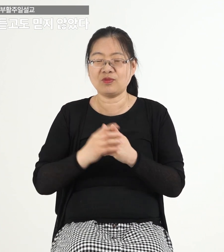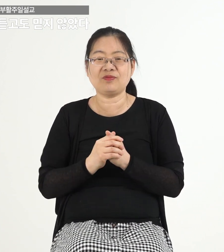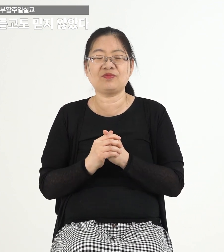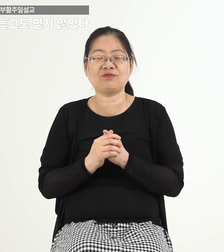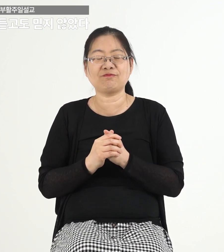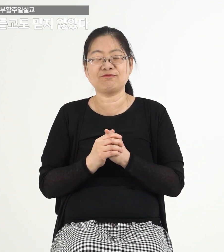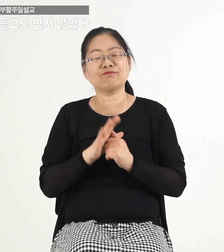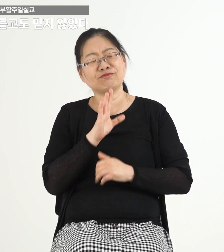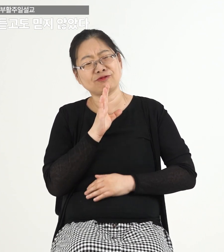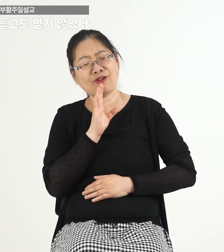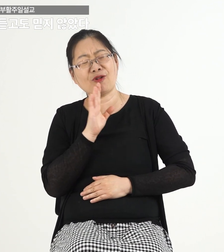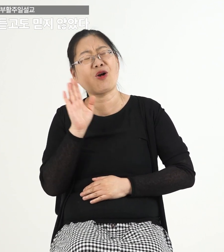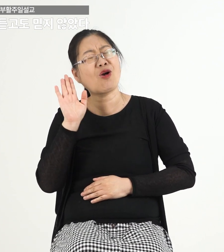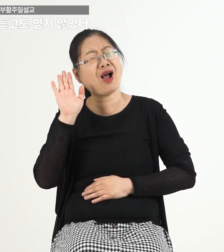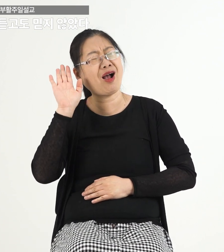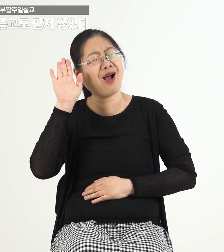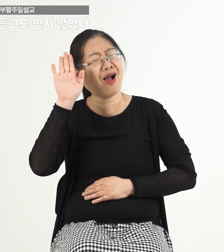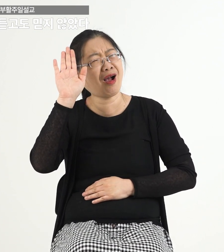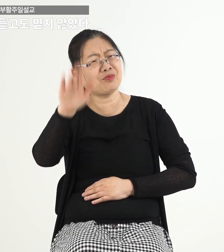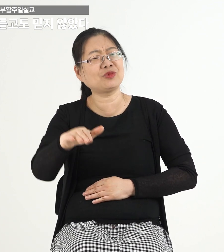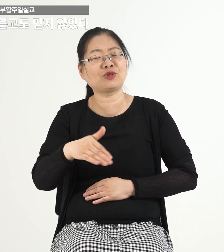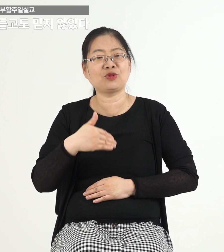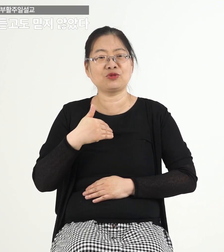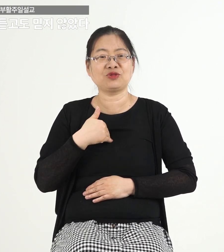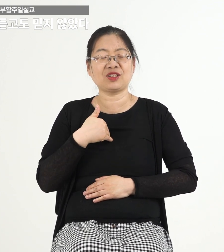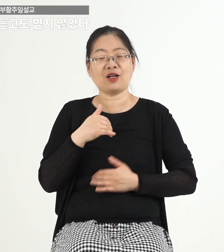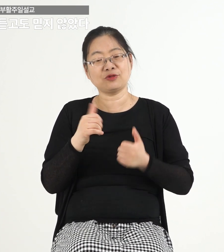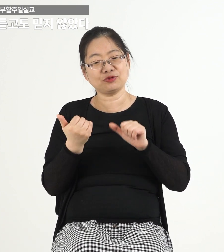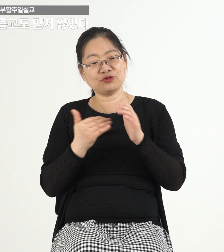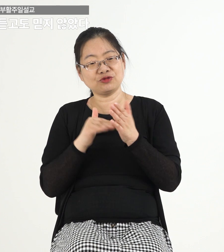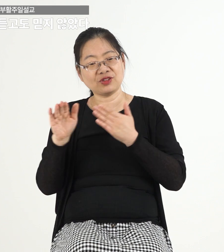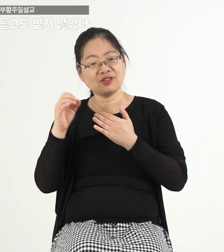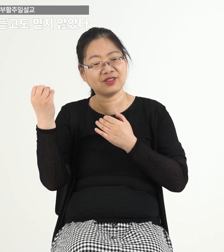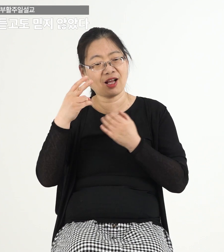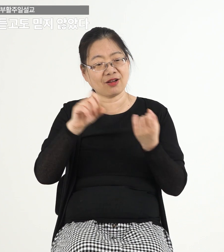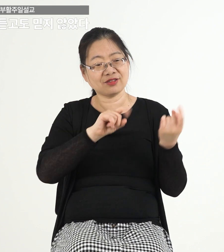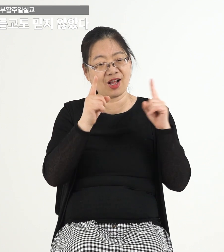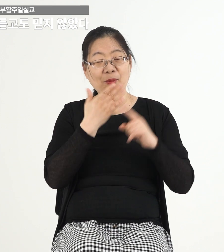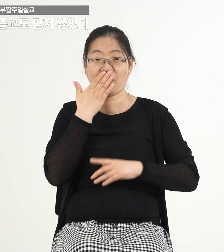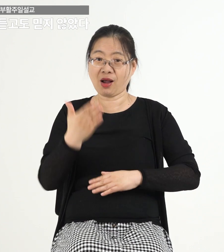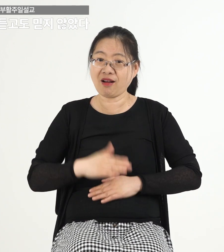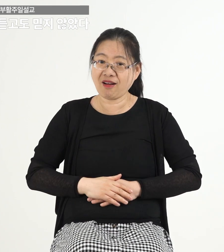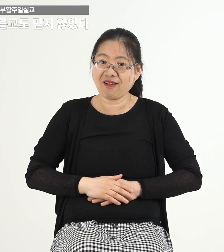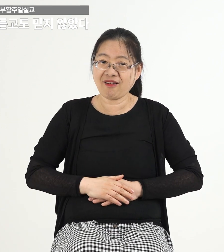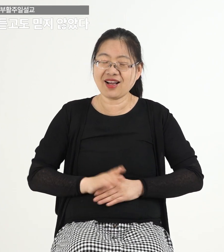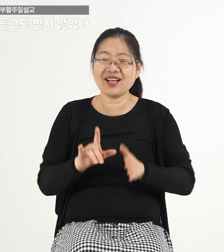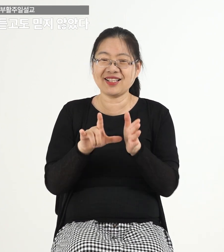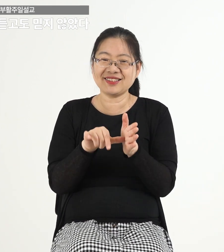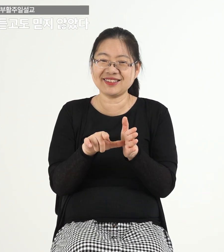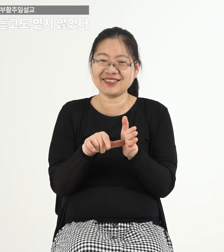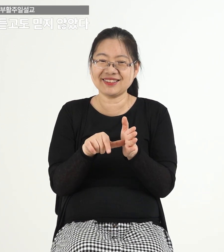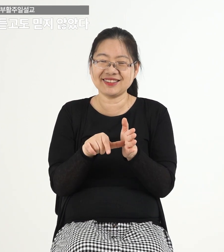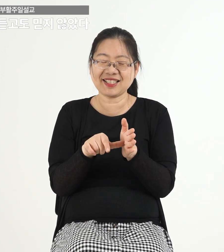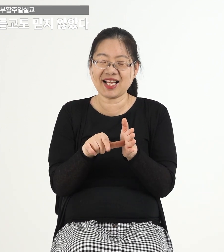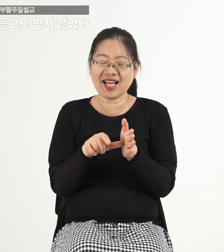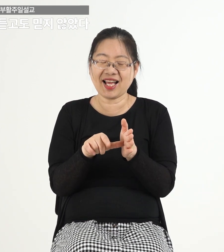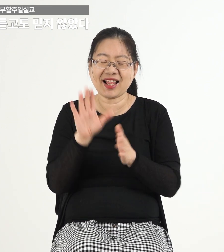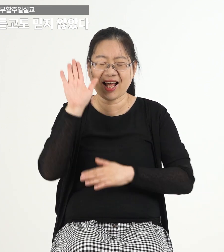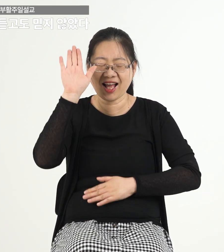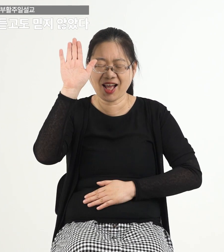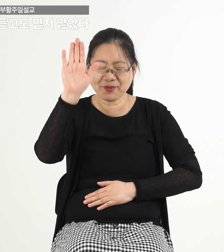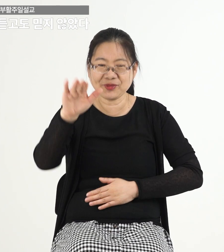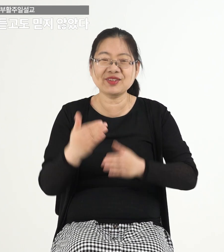그래, 먼 훗날 우리가 다시 살지. 그 시간적인 개념의 부활을